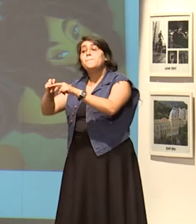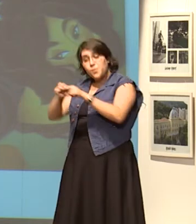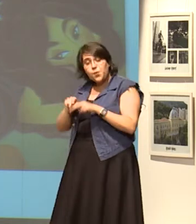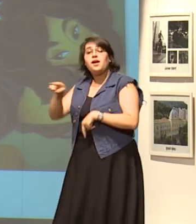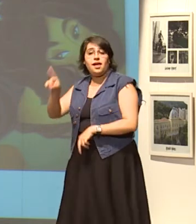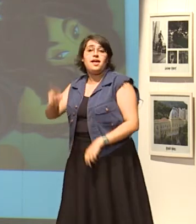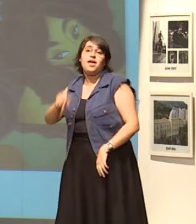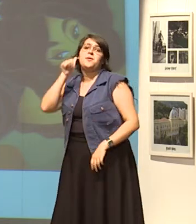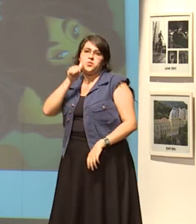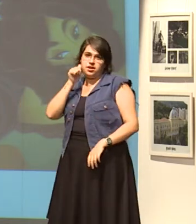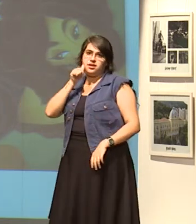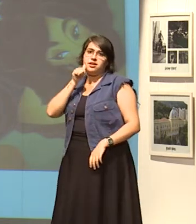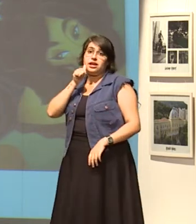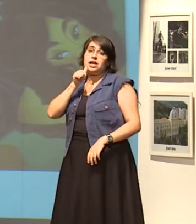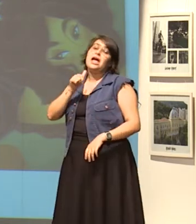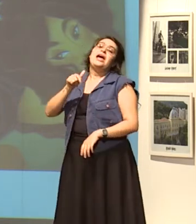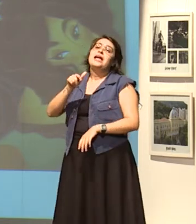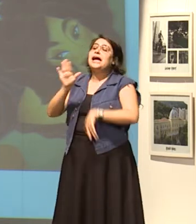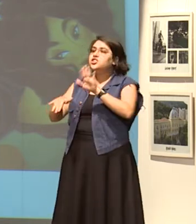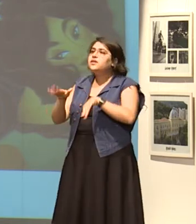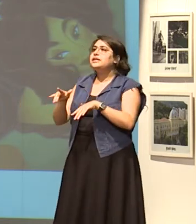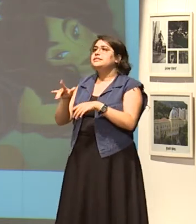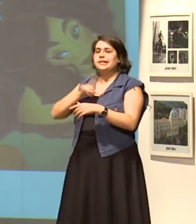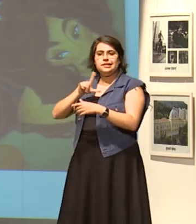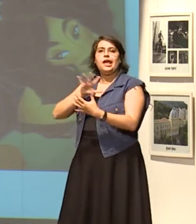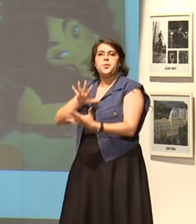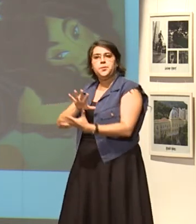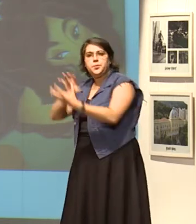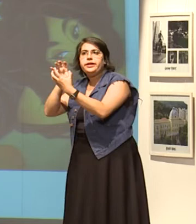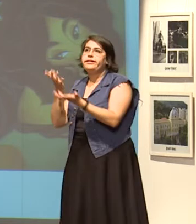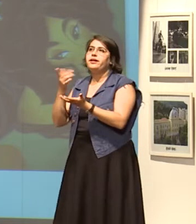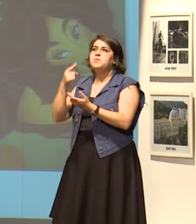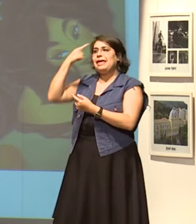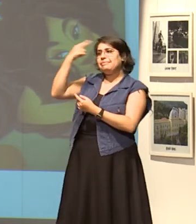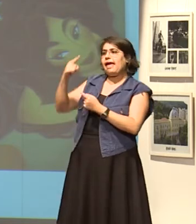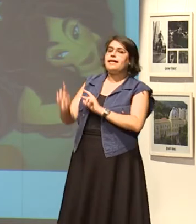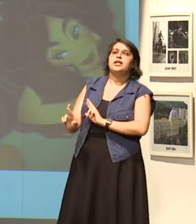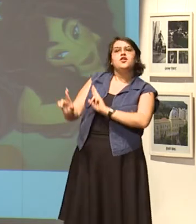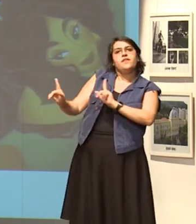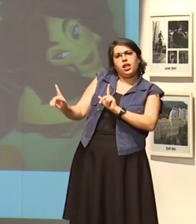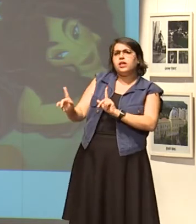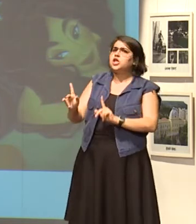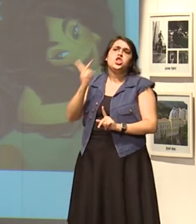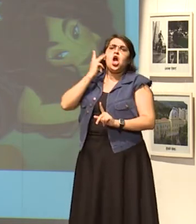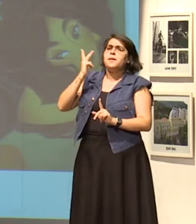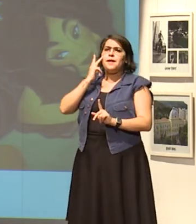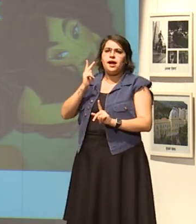outra mulher, porque ela é mulher também. E, às vezes, acontecem discussões, divergências